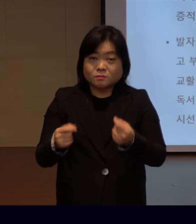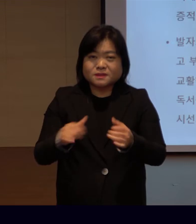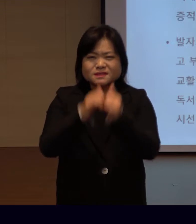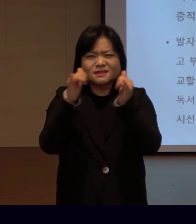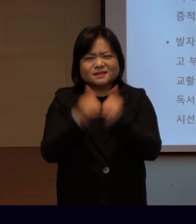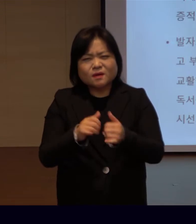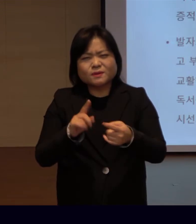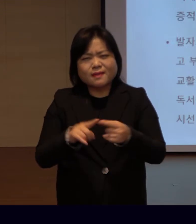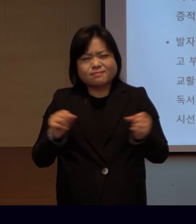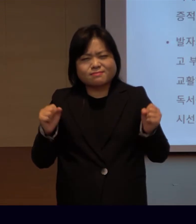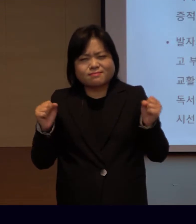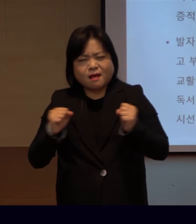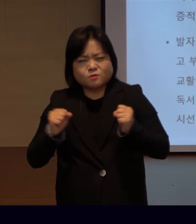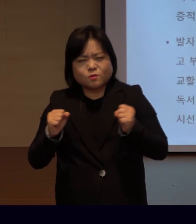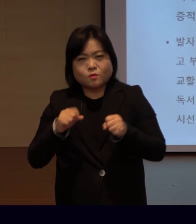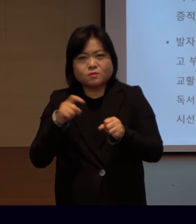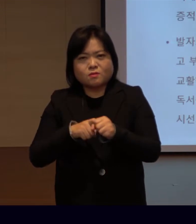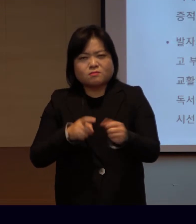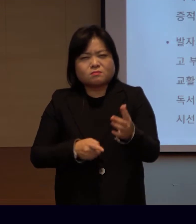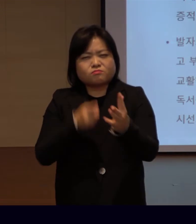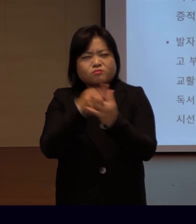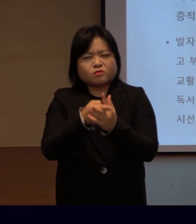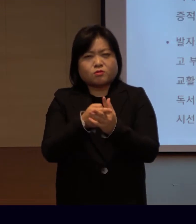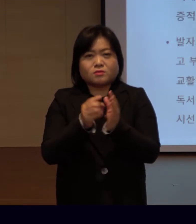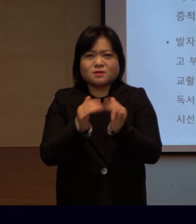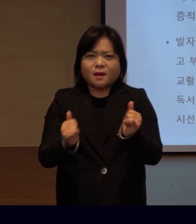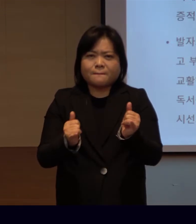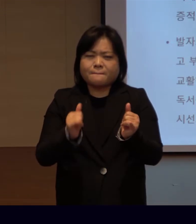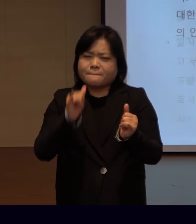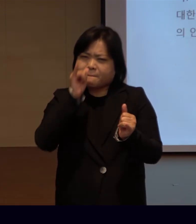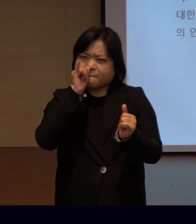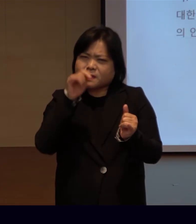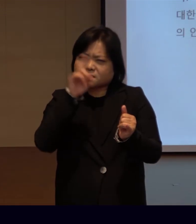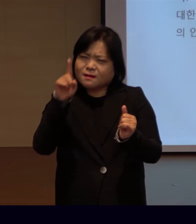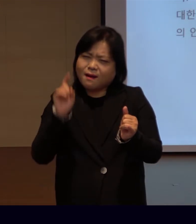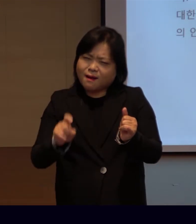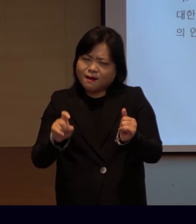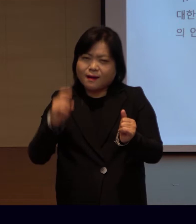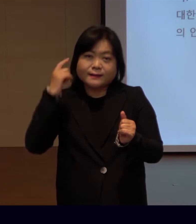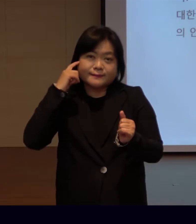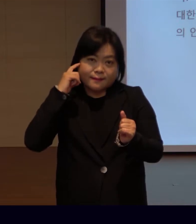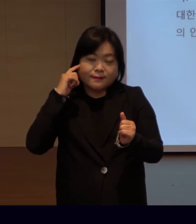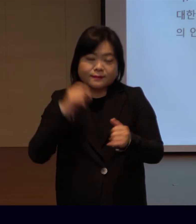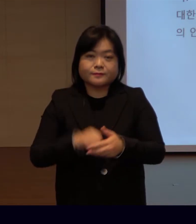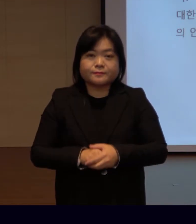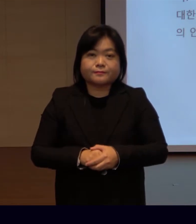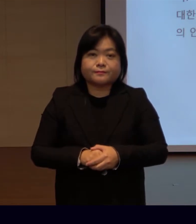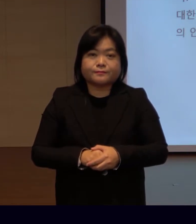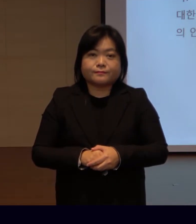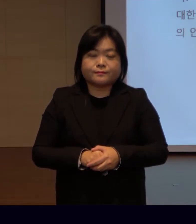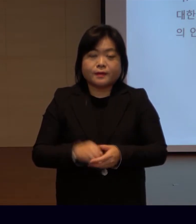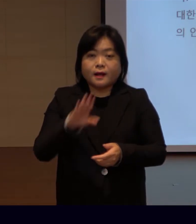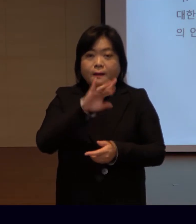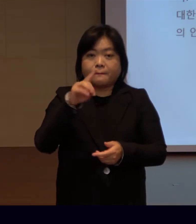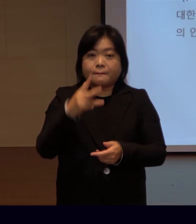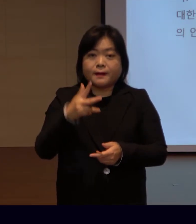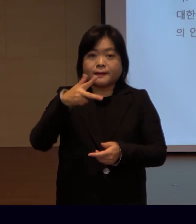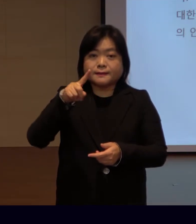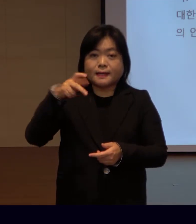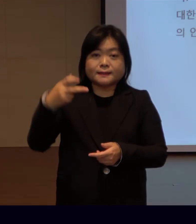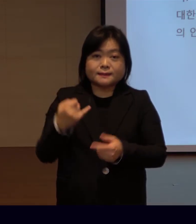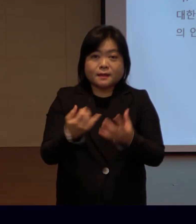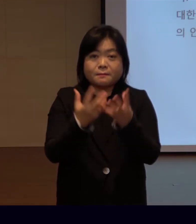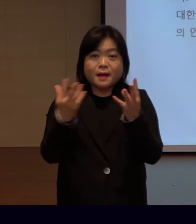굉장히 냉소적으로 꿰뚫어 본 작가가 과연 있을까 그런 생각이 듭니다. 그 발자크 시대의